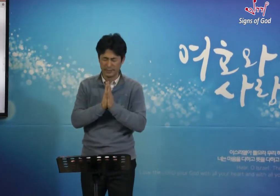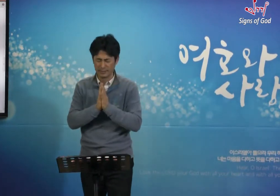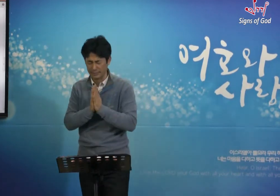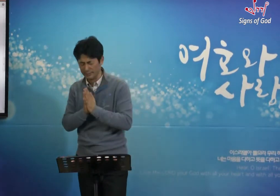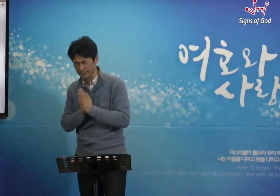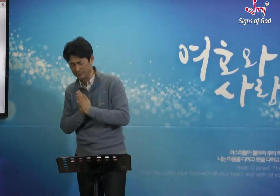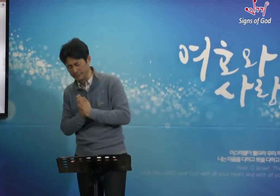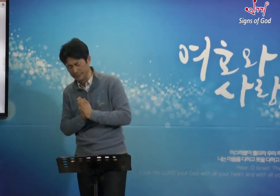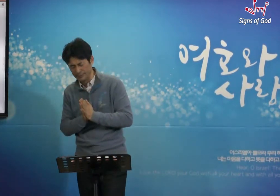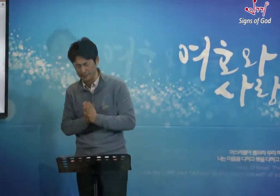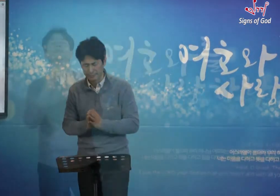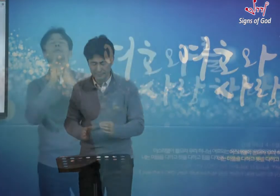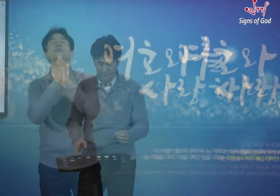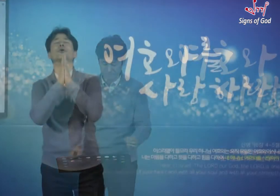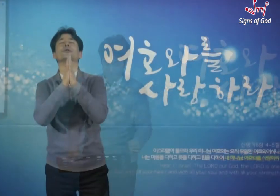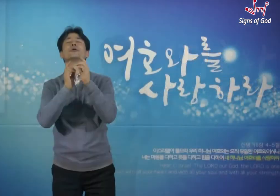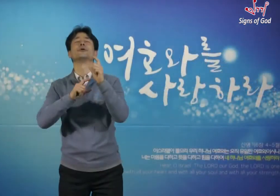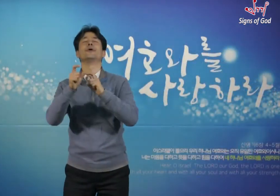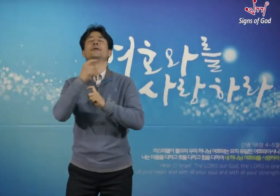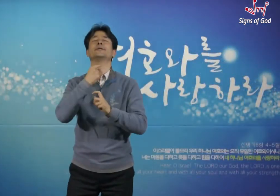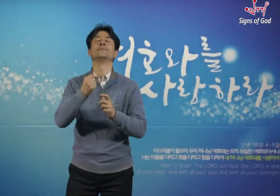기도하기 원합니다.